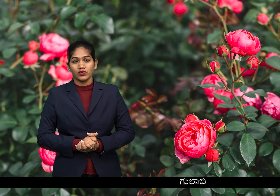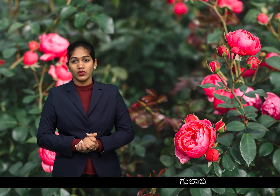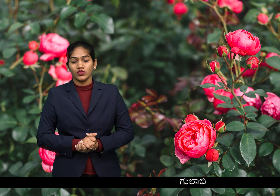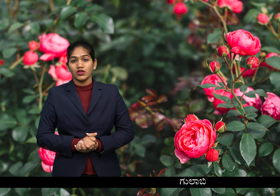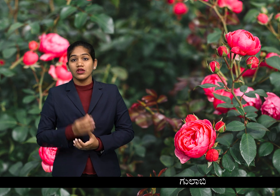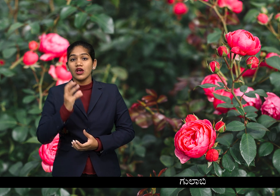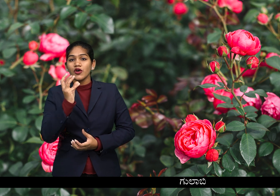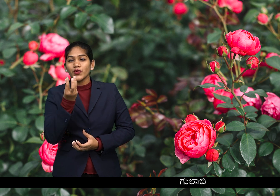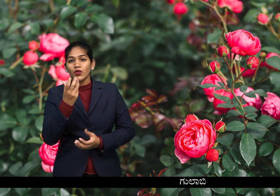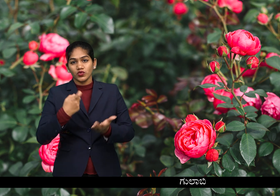ಗುಲಾಬಿ.